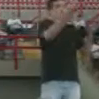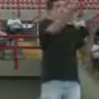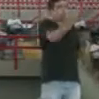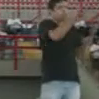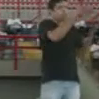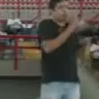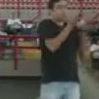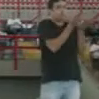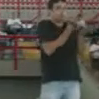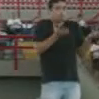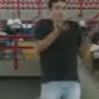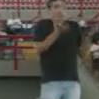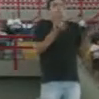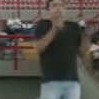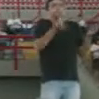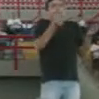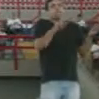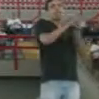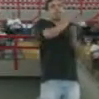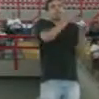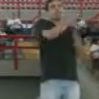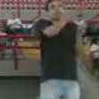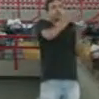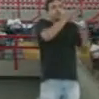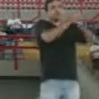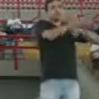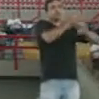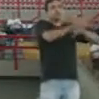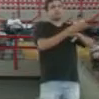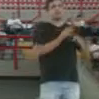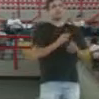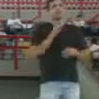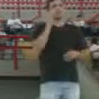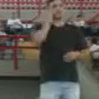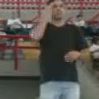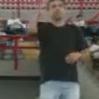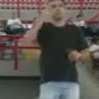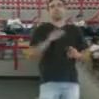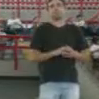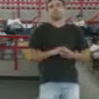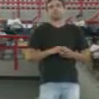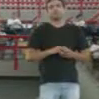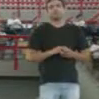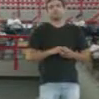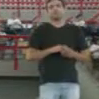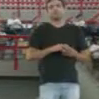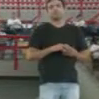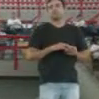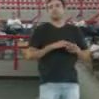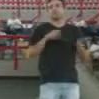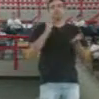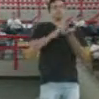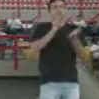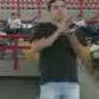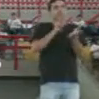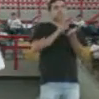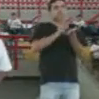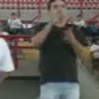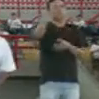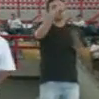ceia do reitor, e poucos os escolhidos. Que eu me lembre, não é? Aí você vai dizer, é mesmo.